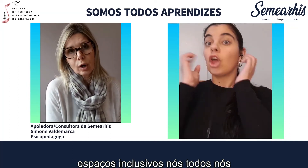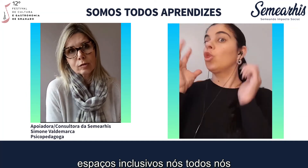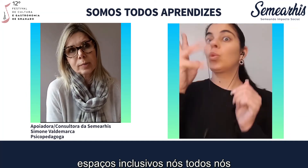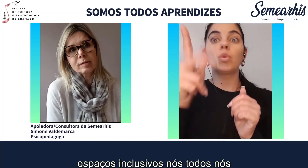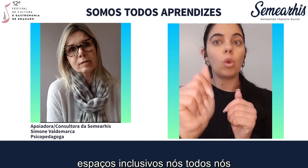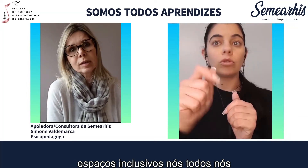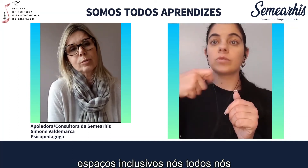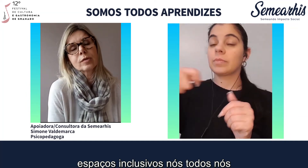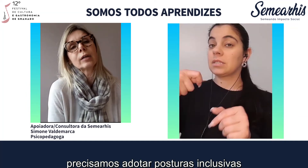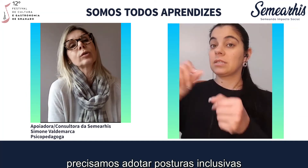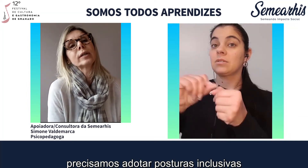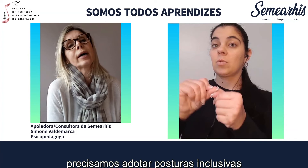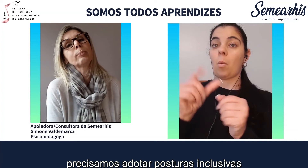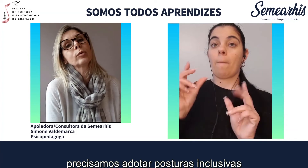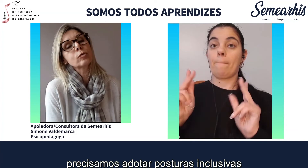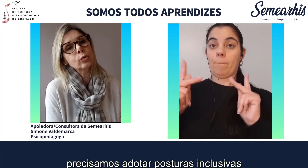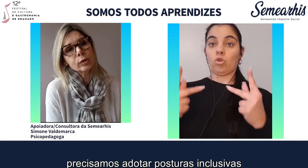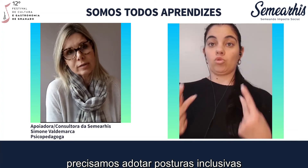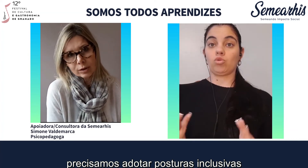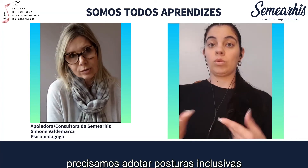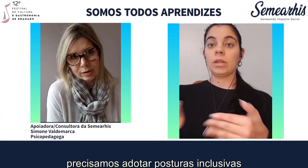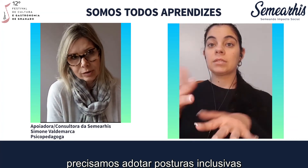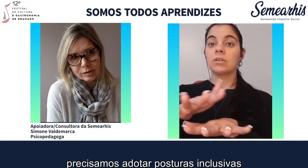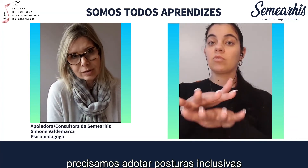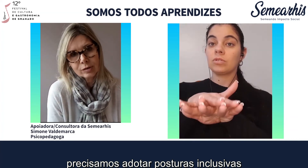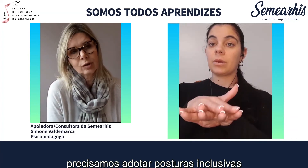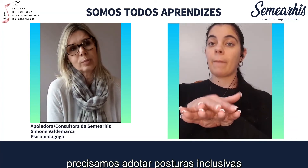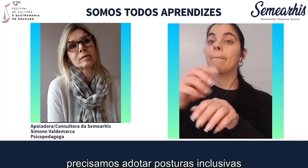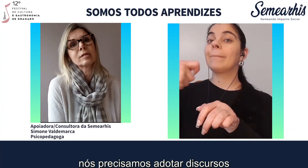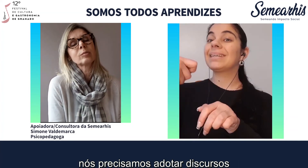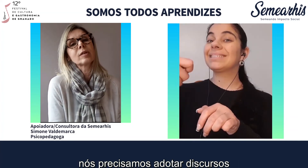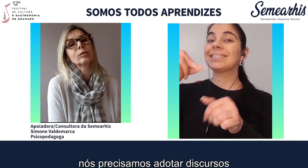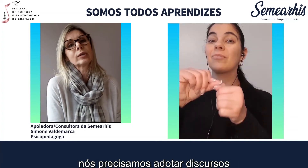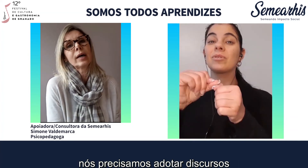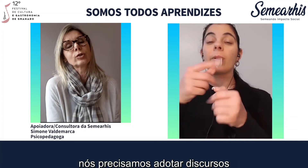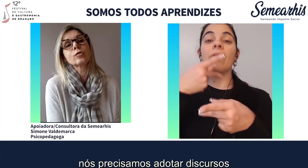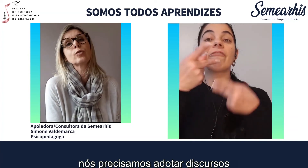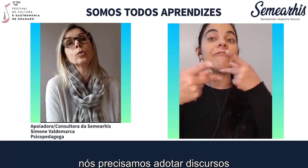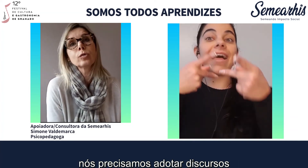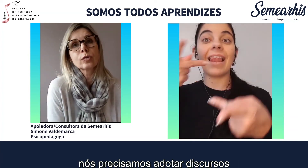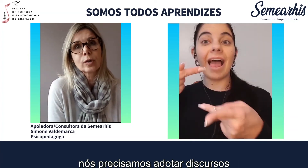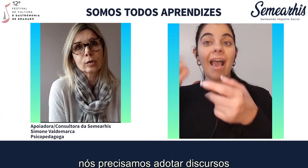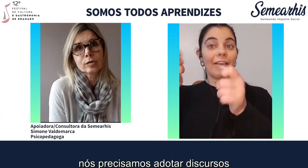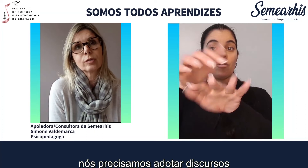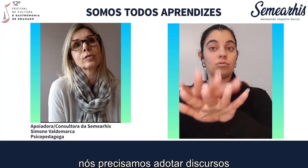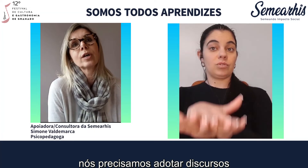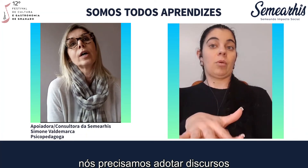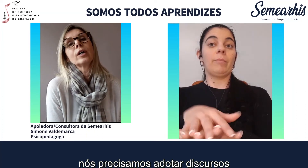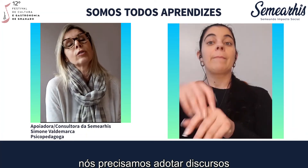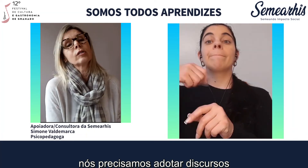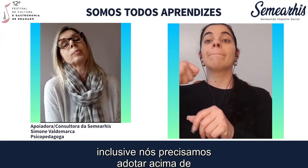todos nós precisamos adotar posturas inclusivas, nós precisamos adotar discursos